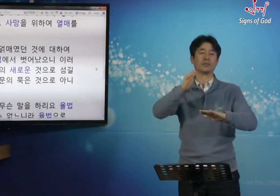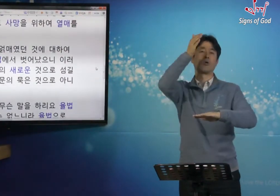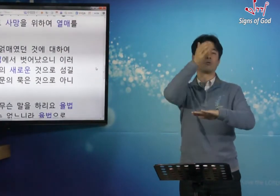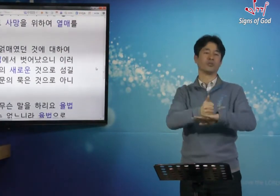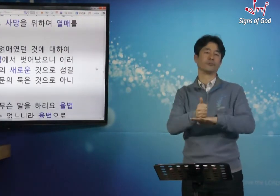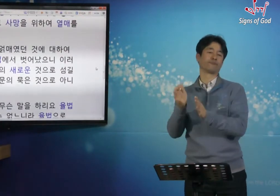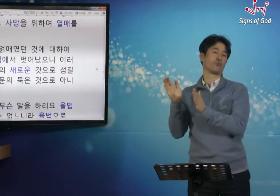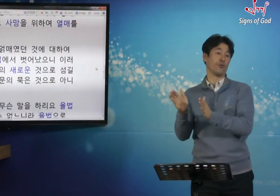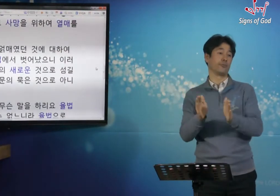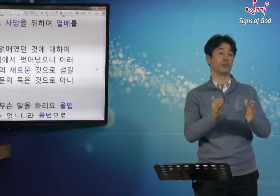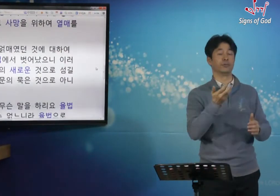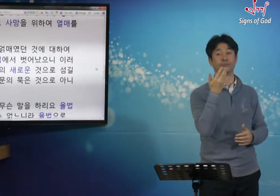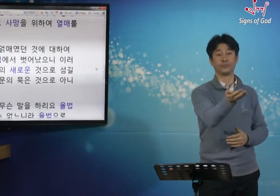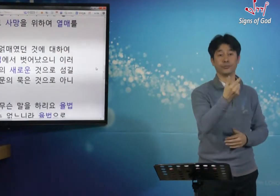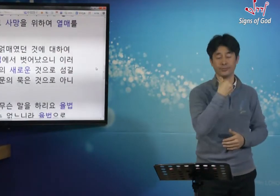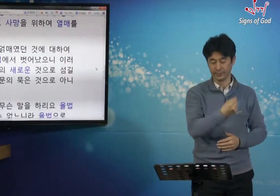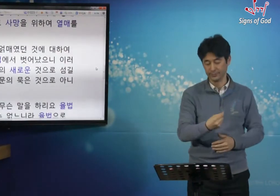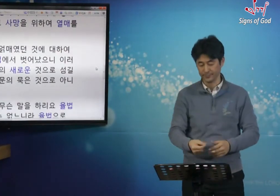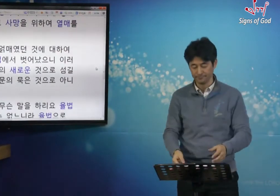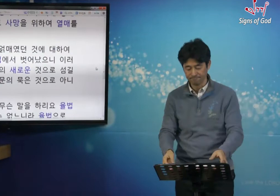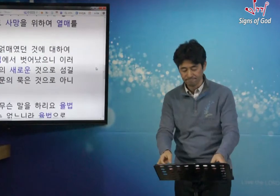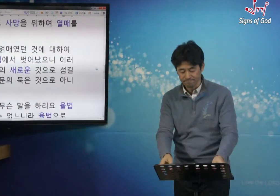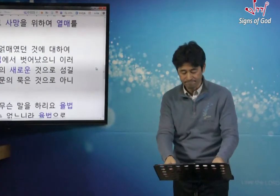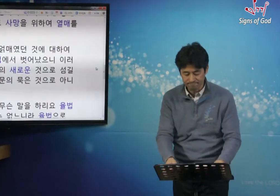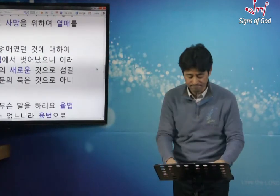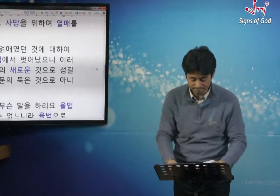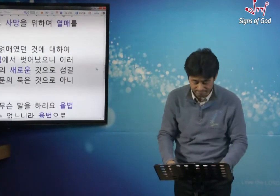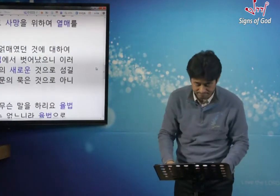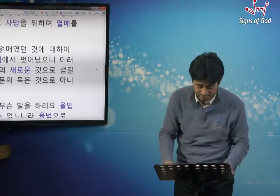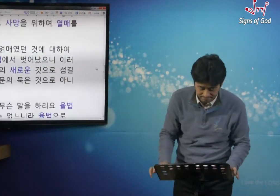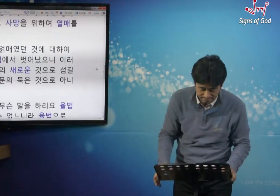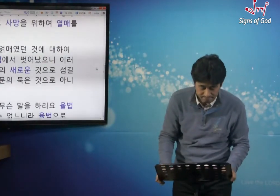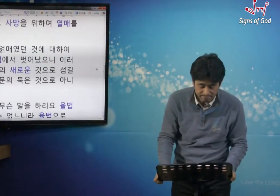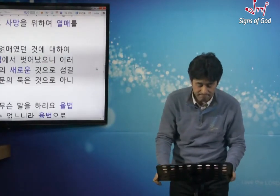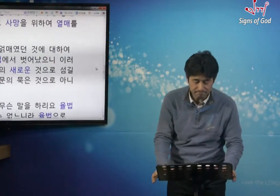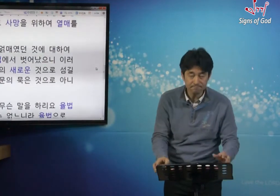있지만 오늘 말씀의 결론을 맺어주고 싶습니다.